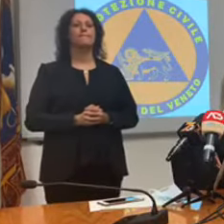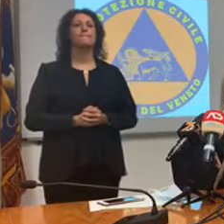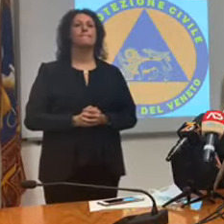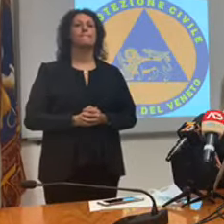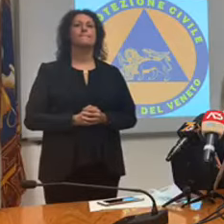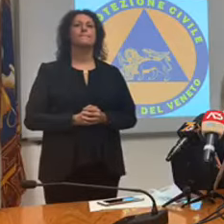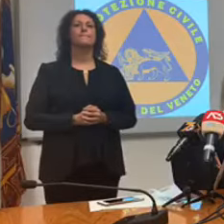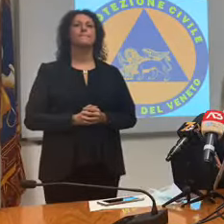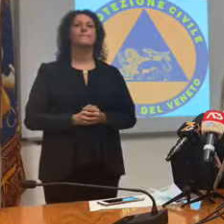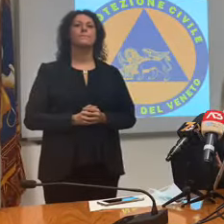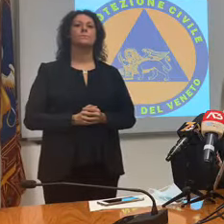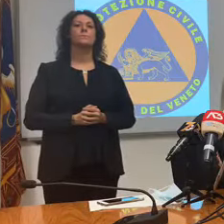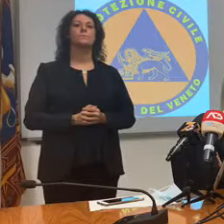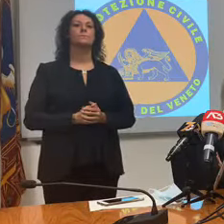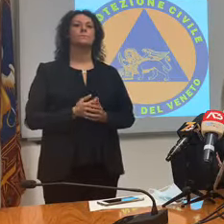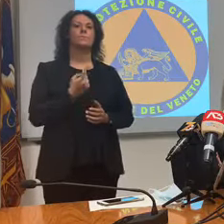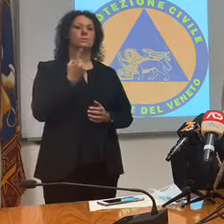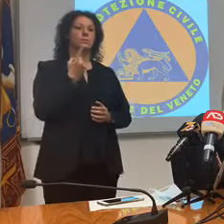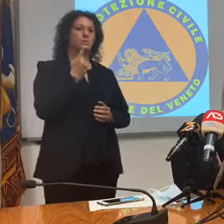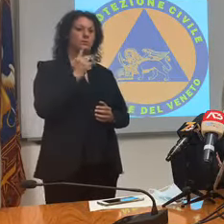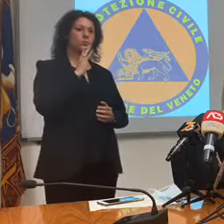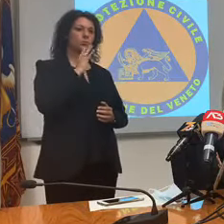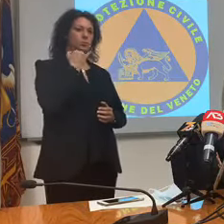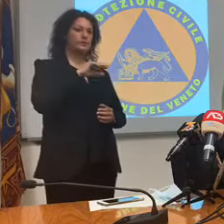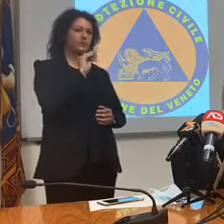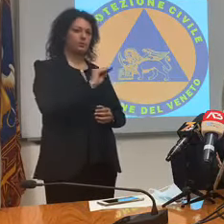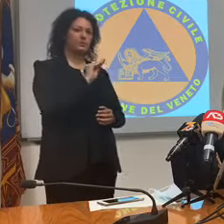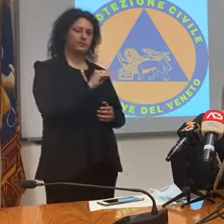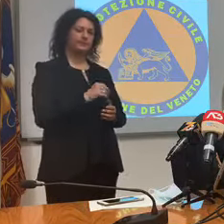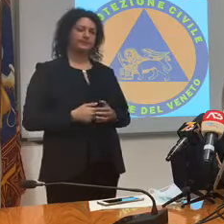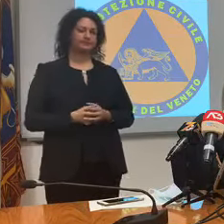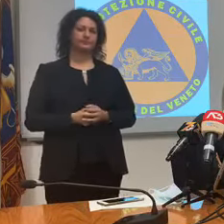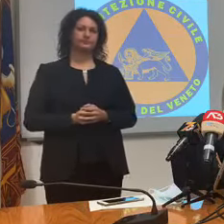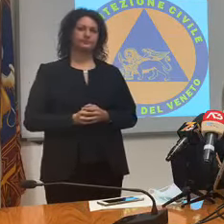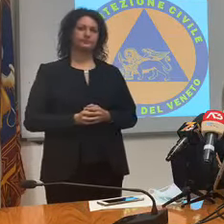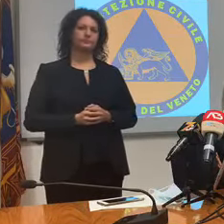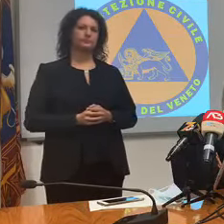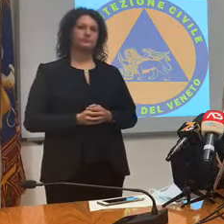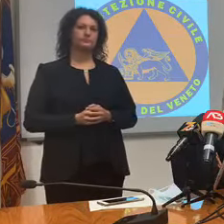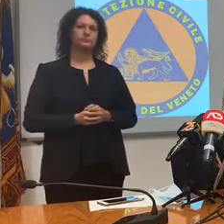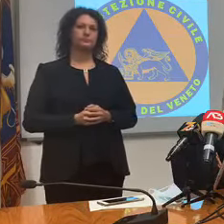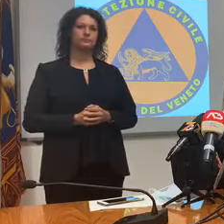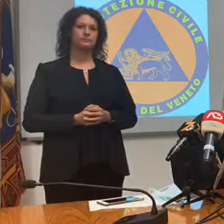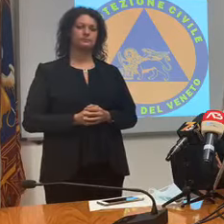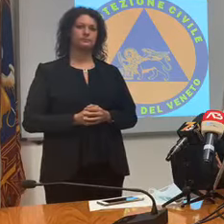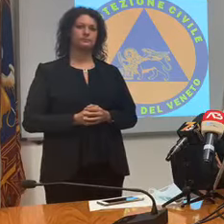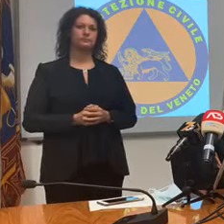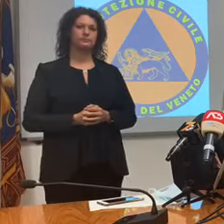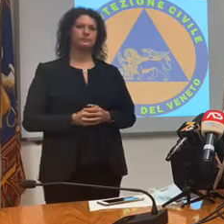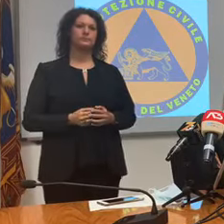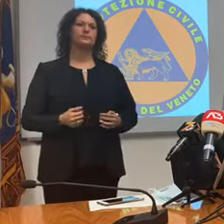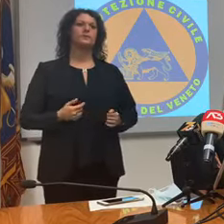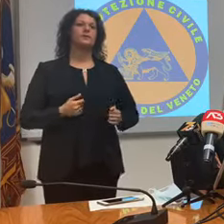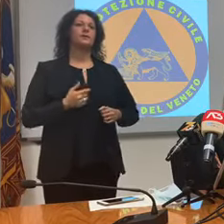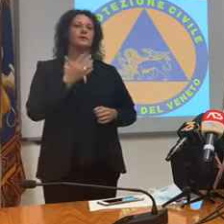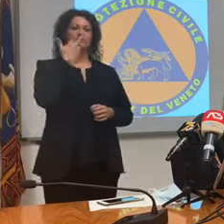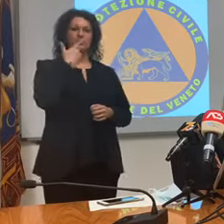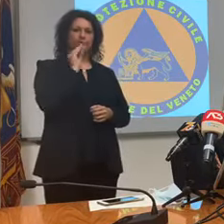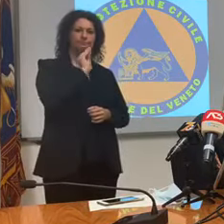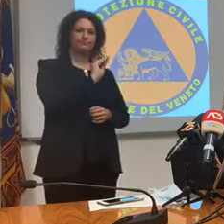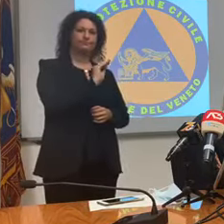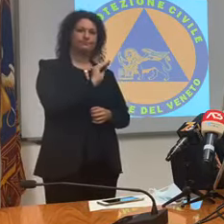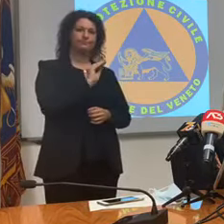Bene, e con questo con la Marchiori chiudiamo la giornata. Sì, assessore, scusa, volevo chiedere anche a lei, tornare sulla questione di